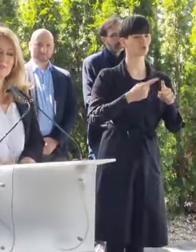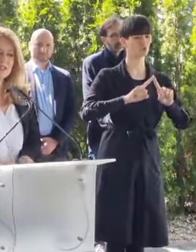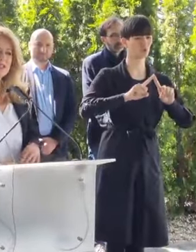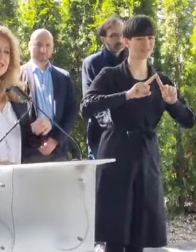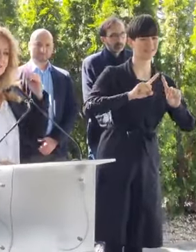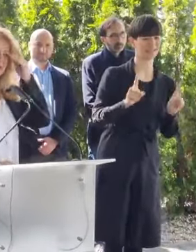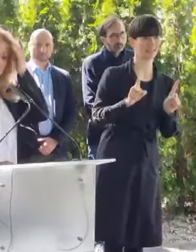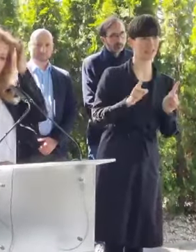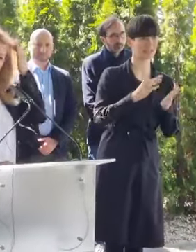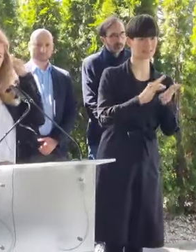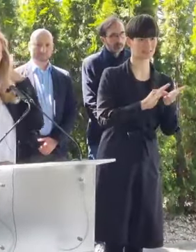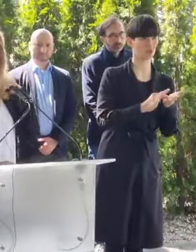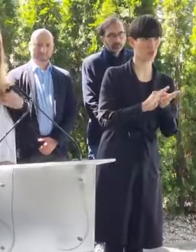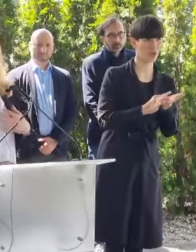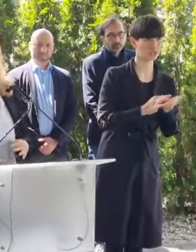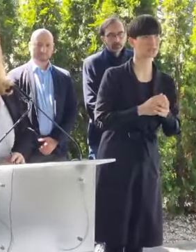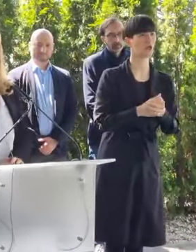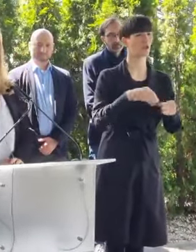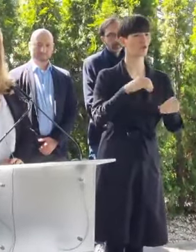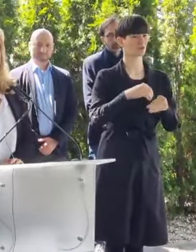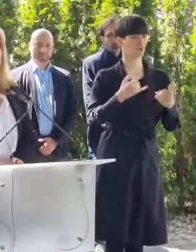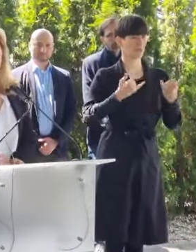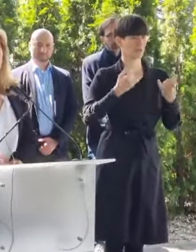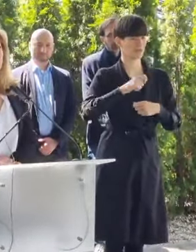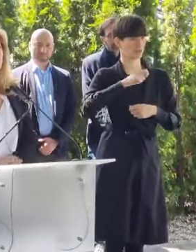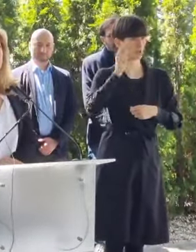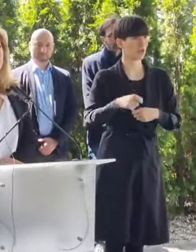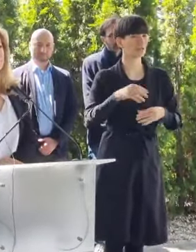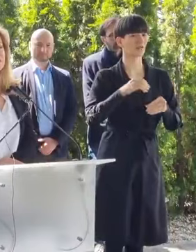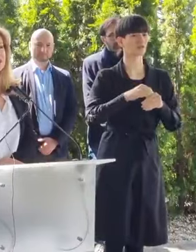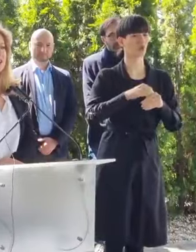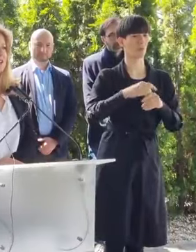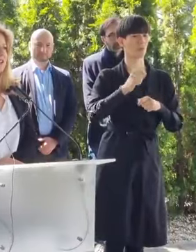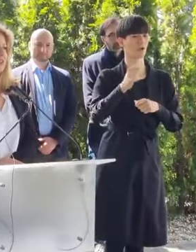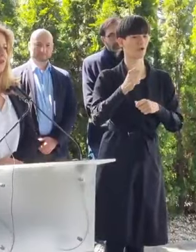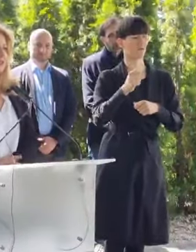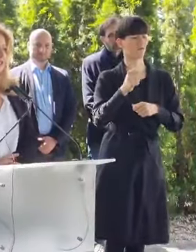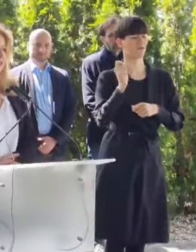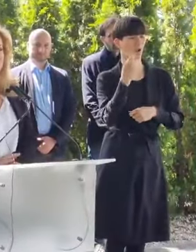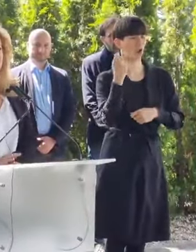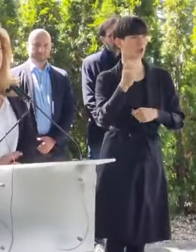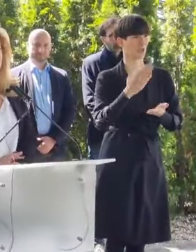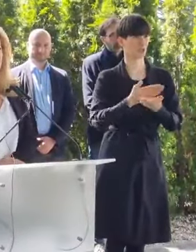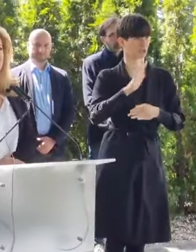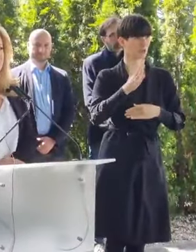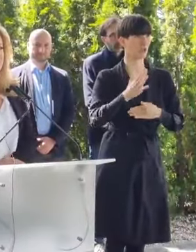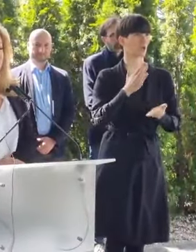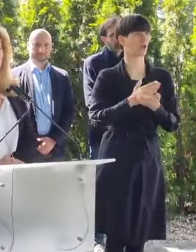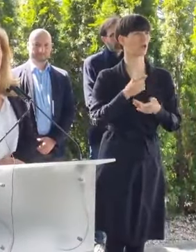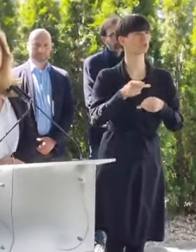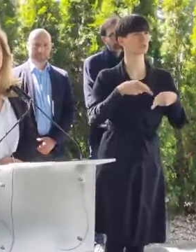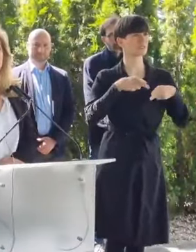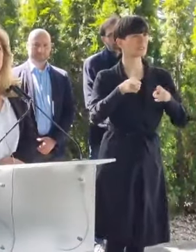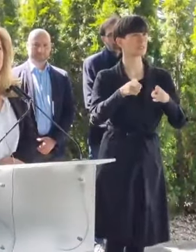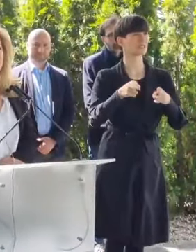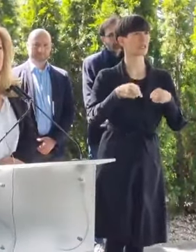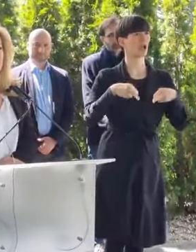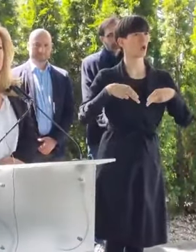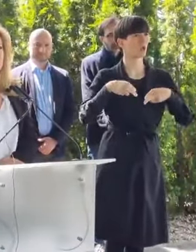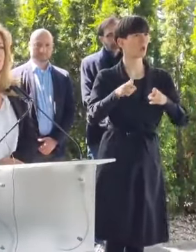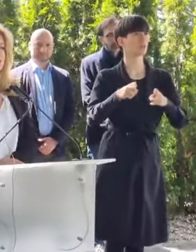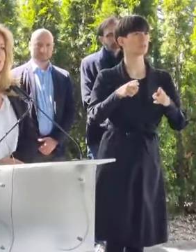sa mení tam, kde neprebiehajú boje, sa rekonštruuje, menia sa ulice, cesty, mosty, opravujú sa